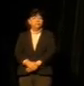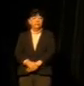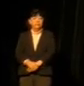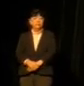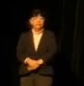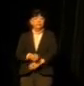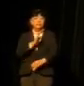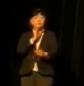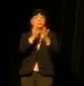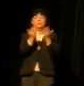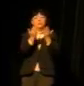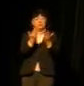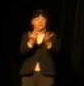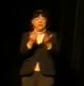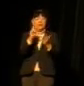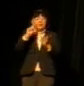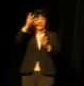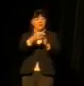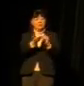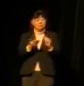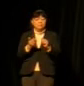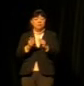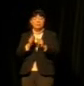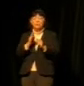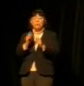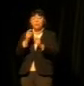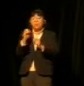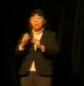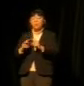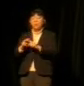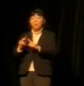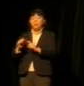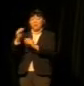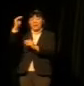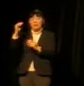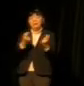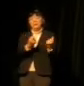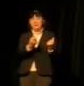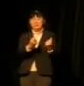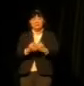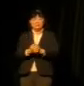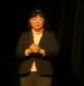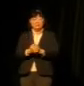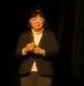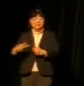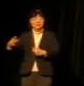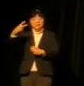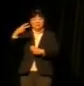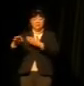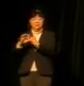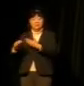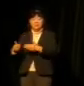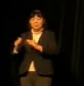本校舎、鹿島小学校、小高小学校そのままです。あと金浦小、初原小はユニット校舎そのままです。で、2階建ての仮設の校